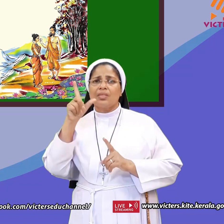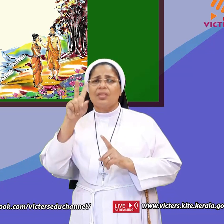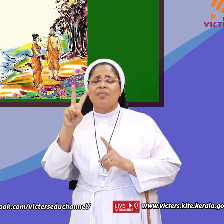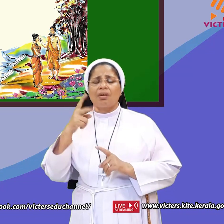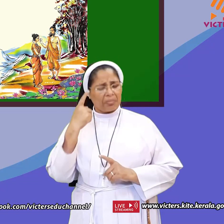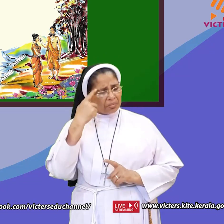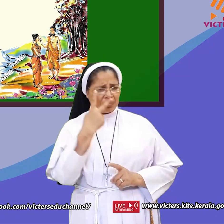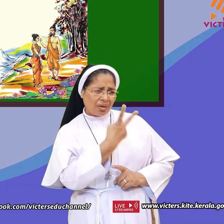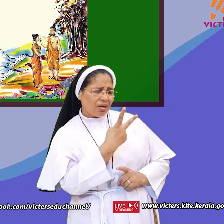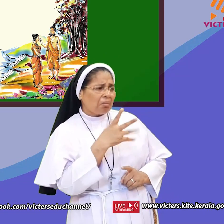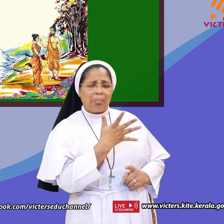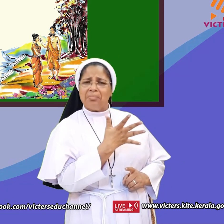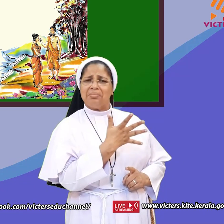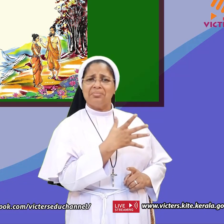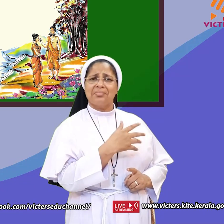ദിവാകരനോട്